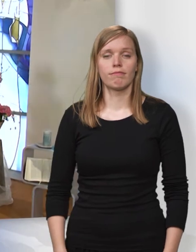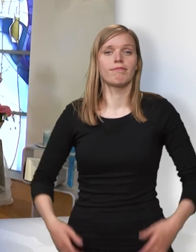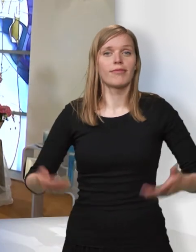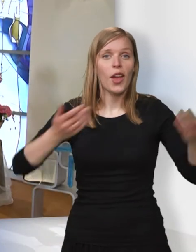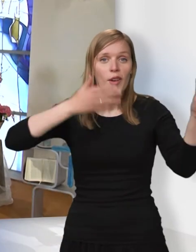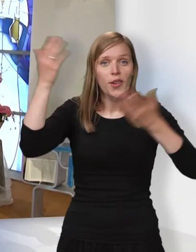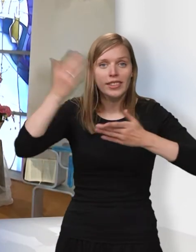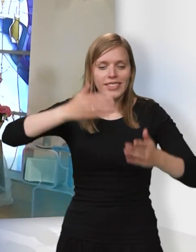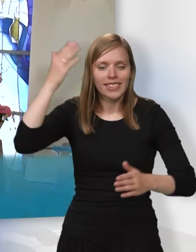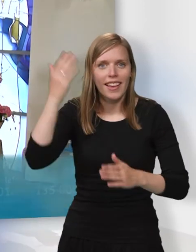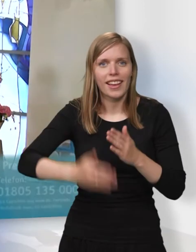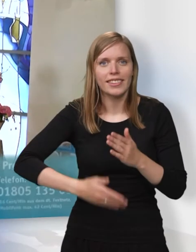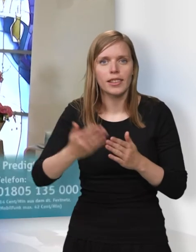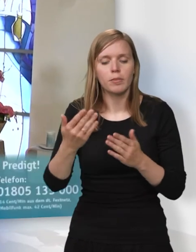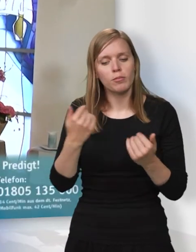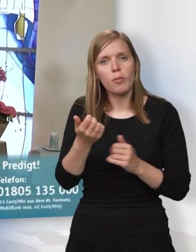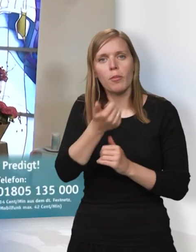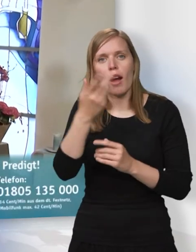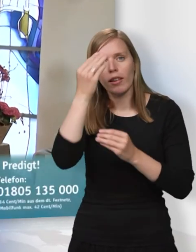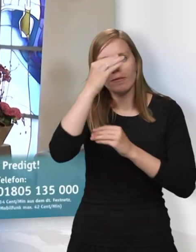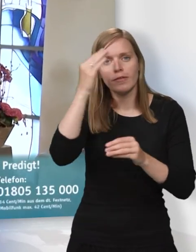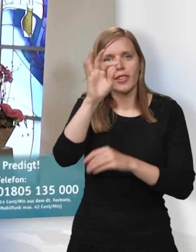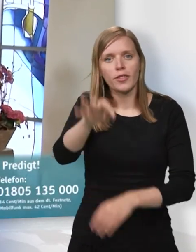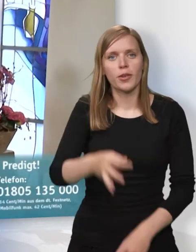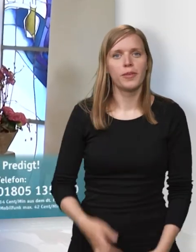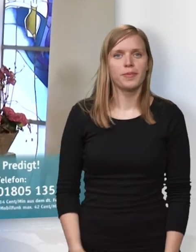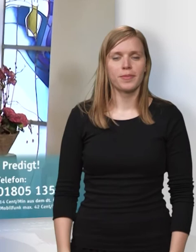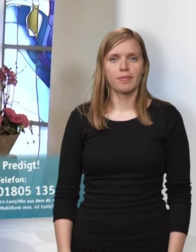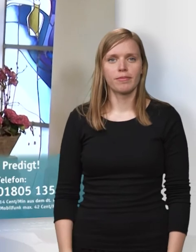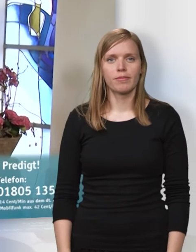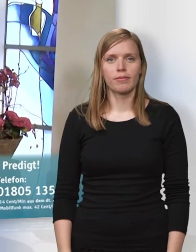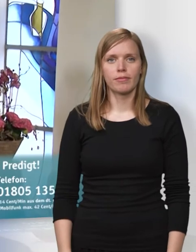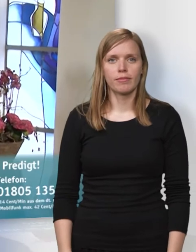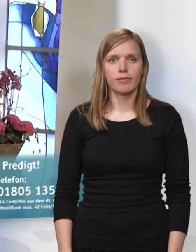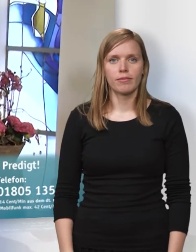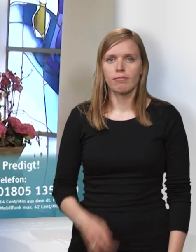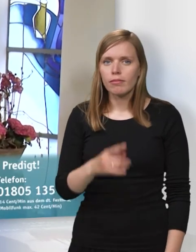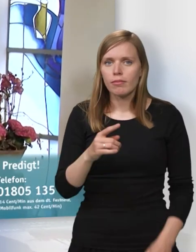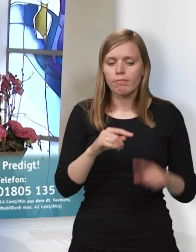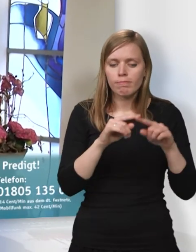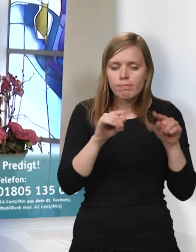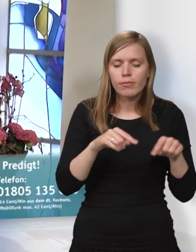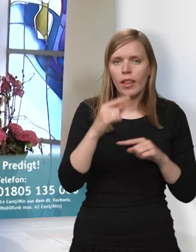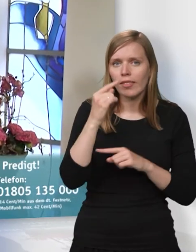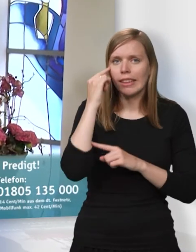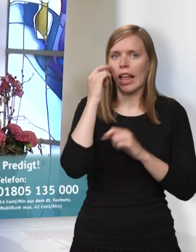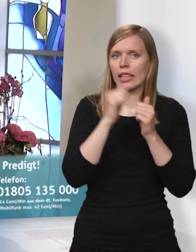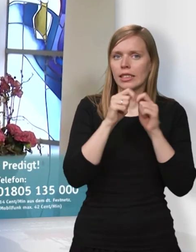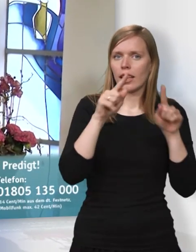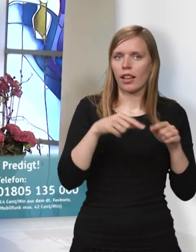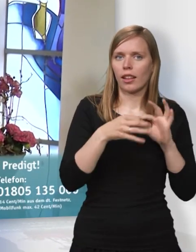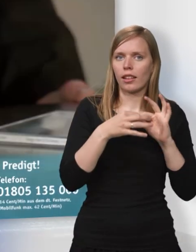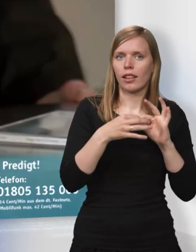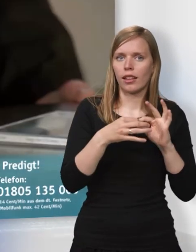Wir sind am Ende des Gottesdienstes. Ich habe noch folgende Hinweise für Sie. Wenn Sie den kleinen Denkzettel zur Predigt haben möchten,